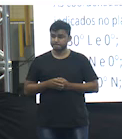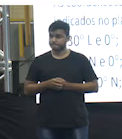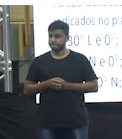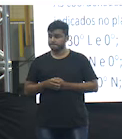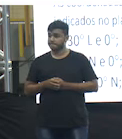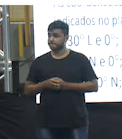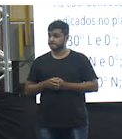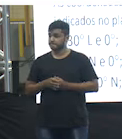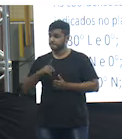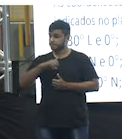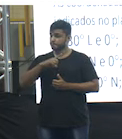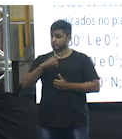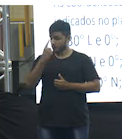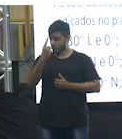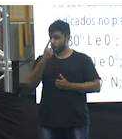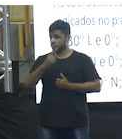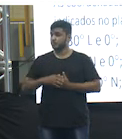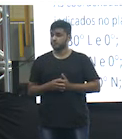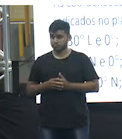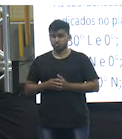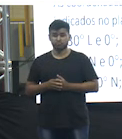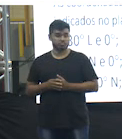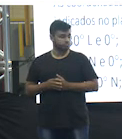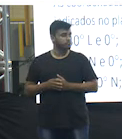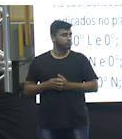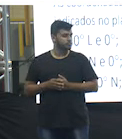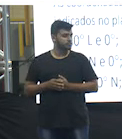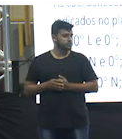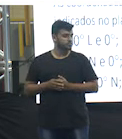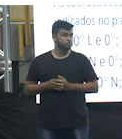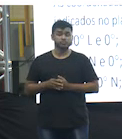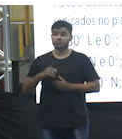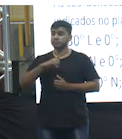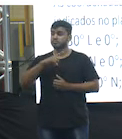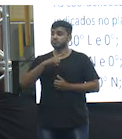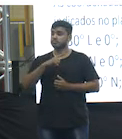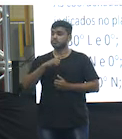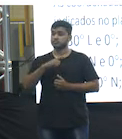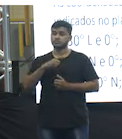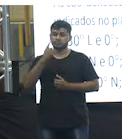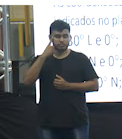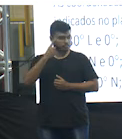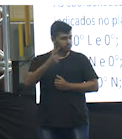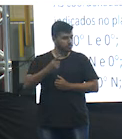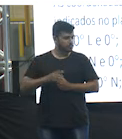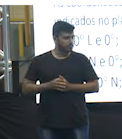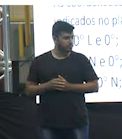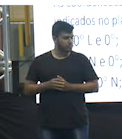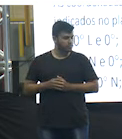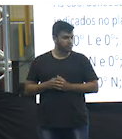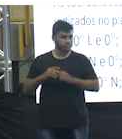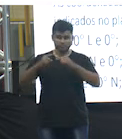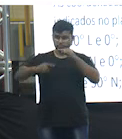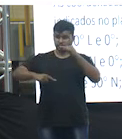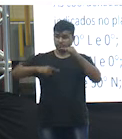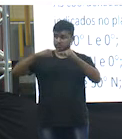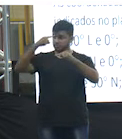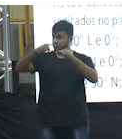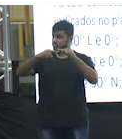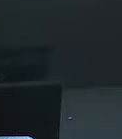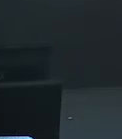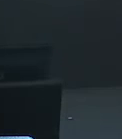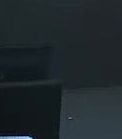Ok? O ponto 1. Tá? 0 grau de latitude. Latitude. E